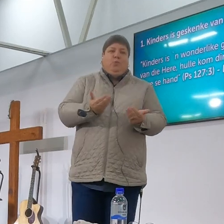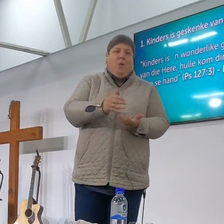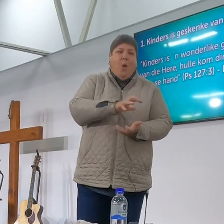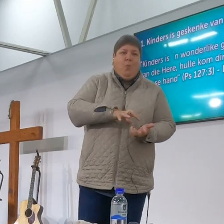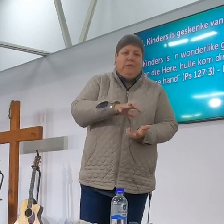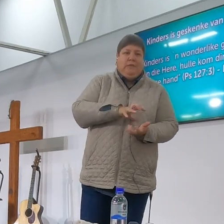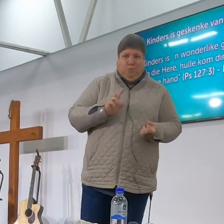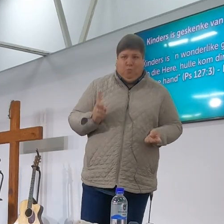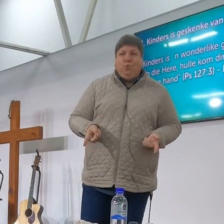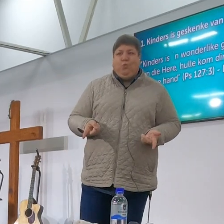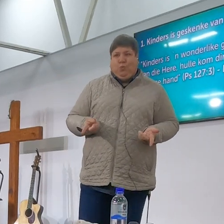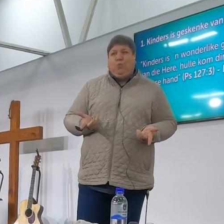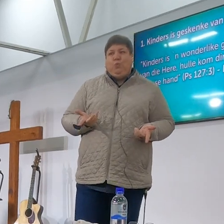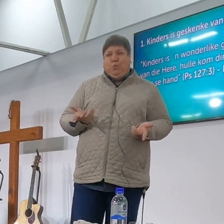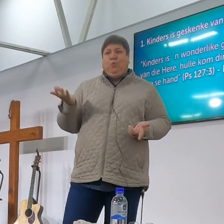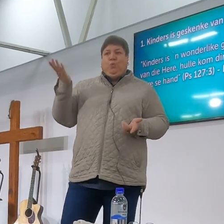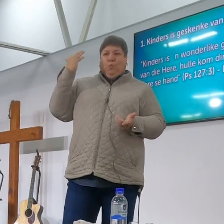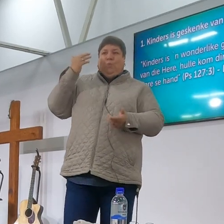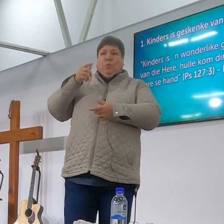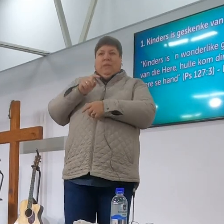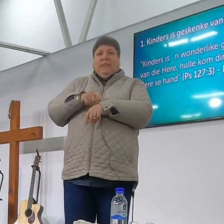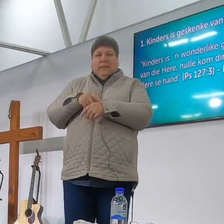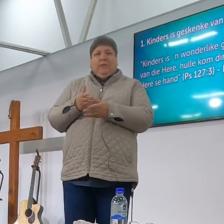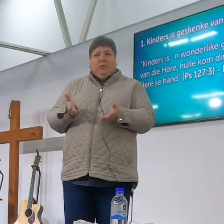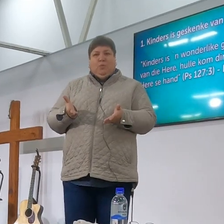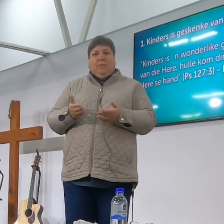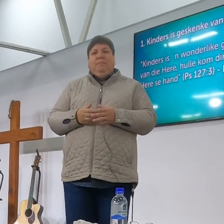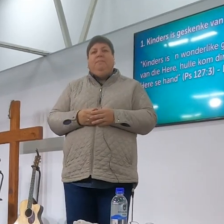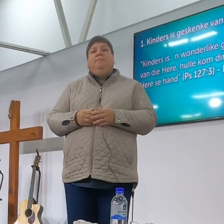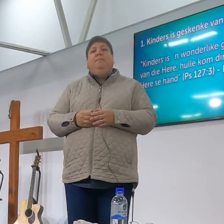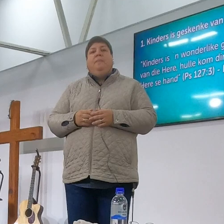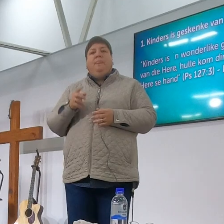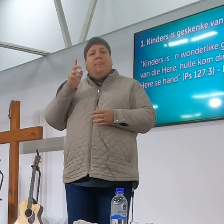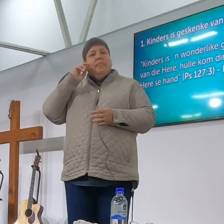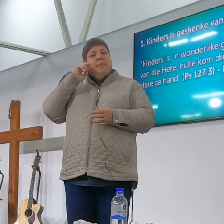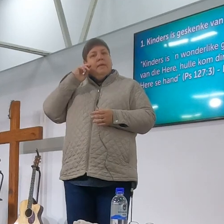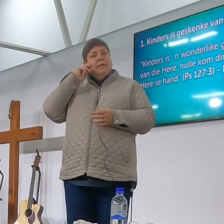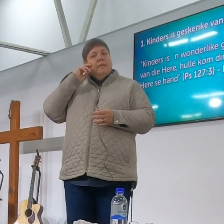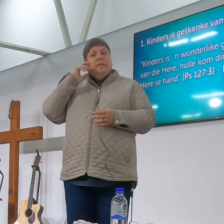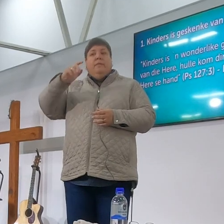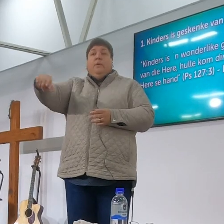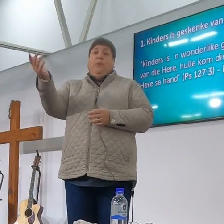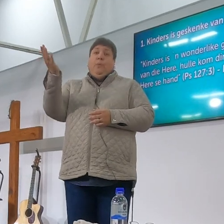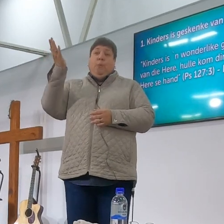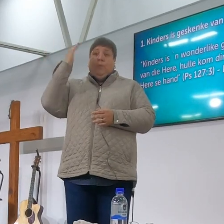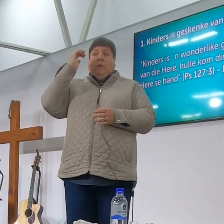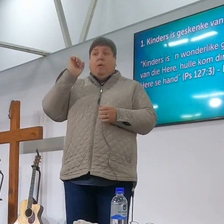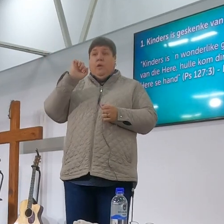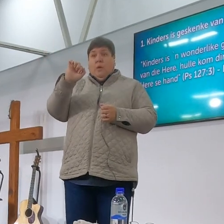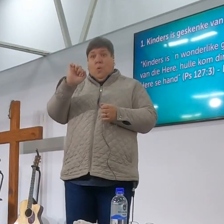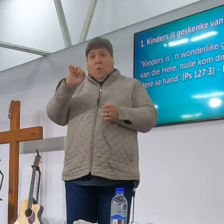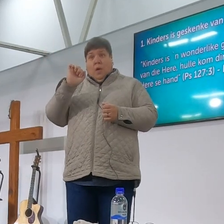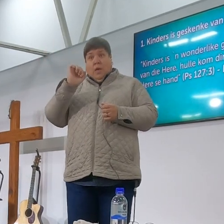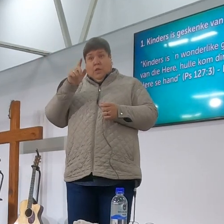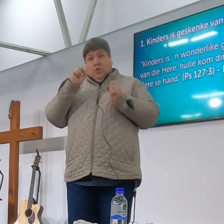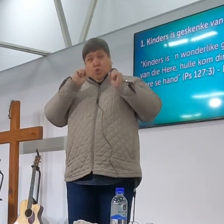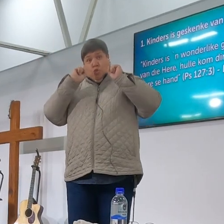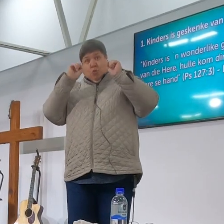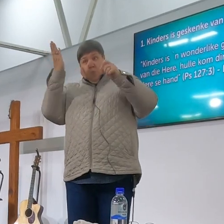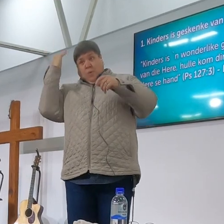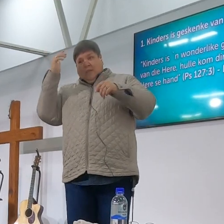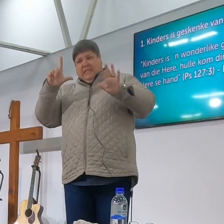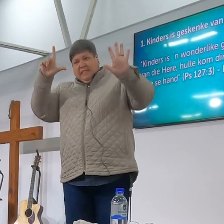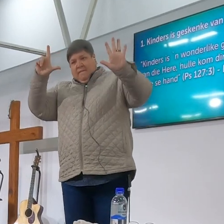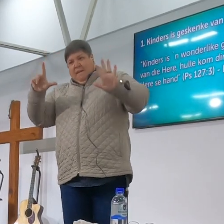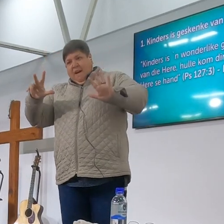Wel, niemand hier het 'n goeie pensioenplan, julle moet met jou kom praat. Maar daai tyd was 'n pensioenplan jou seuns, so jy 12 seuns gehad,